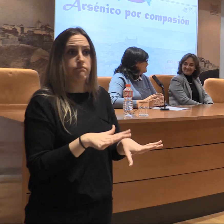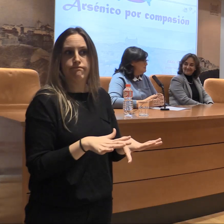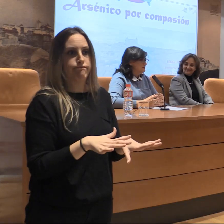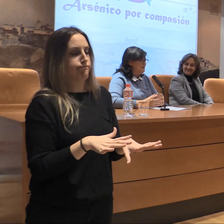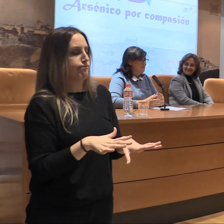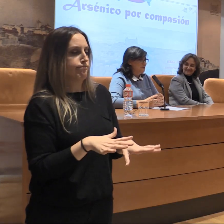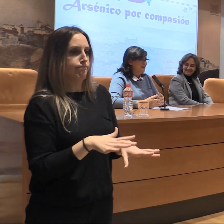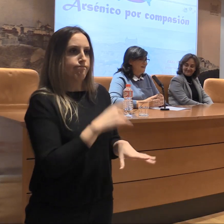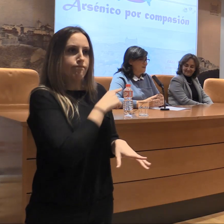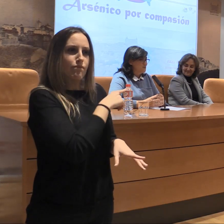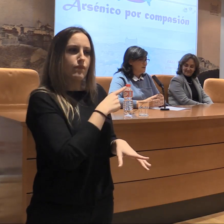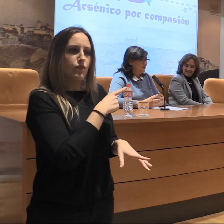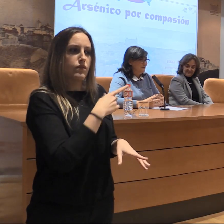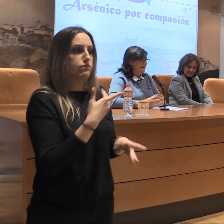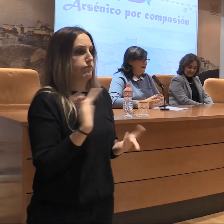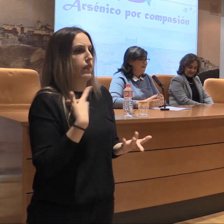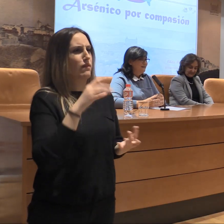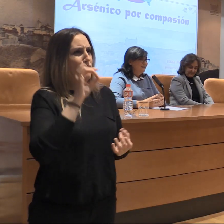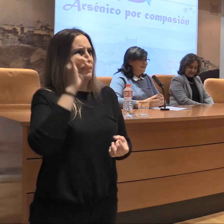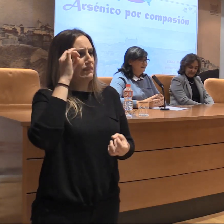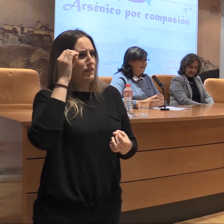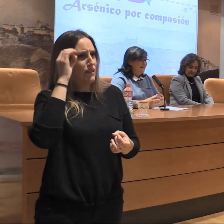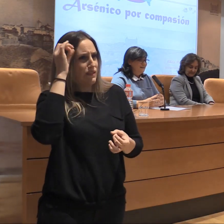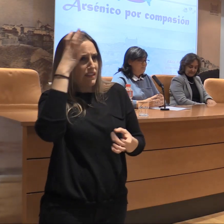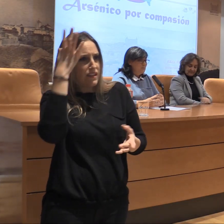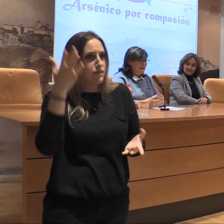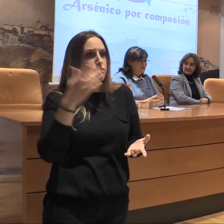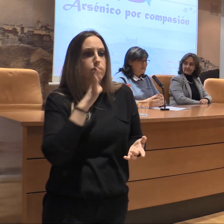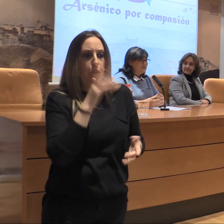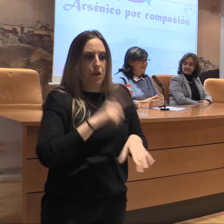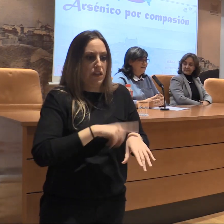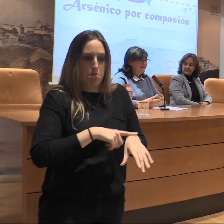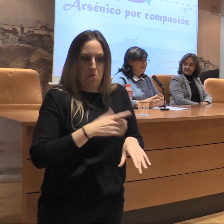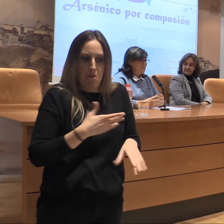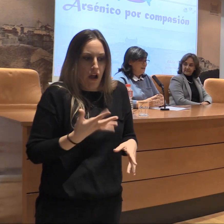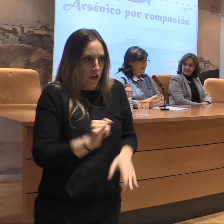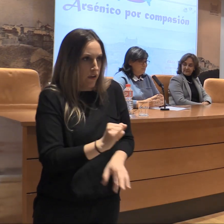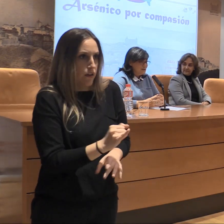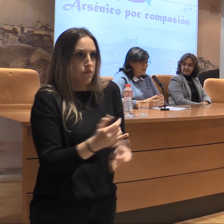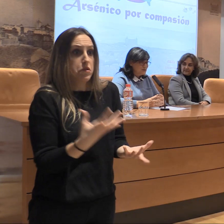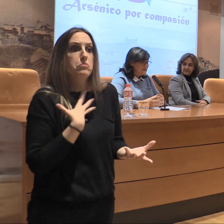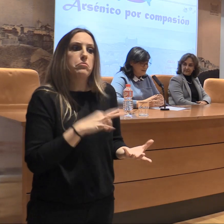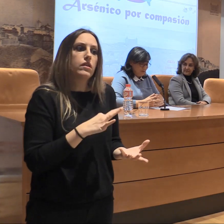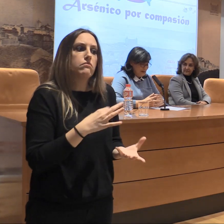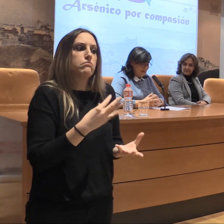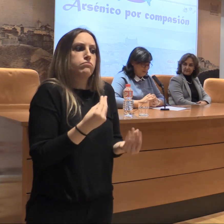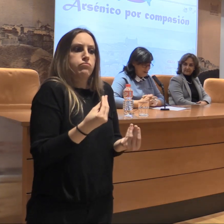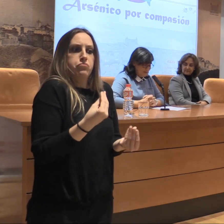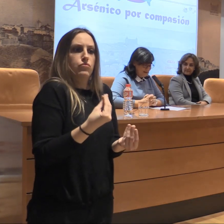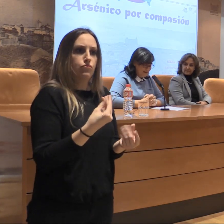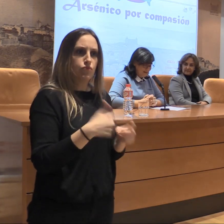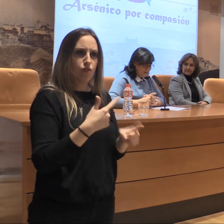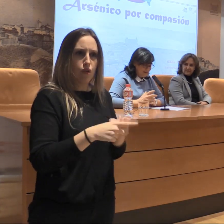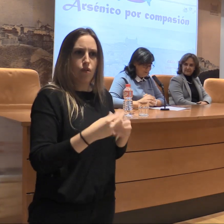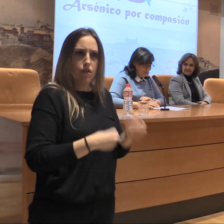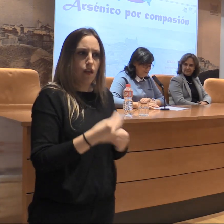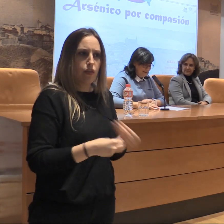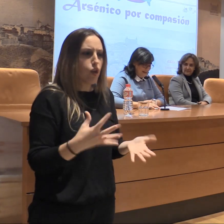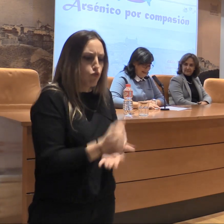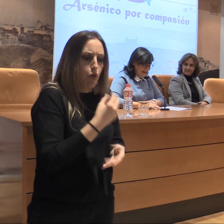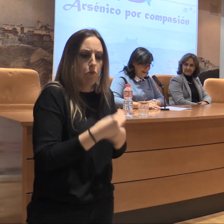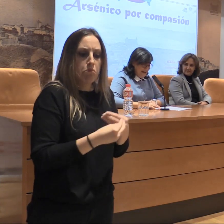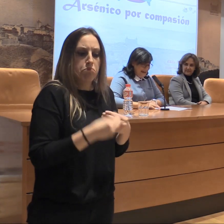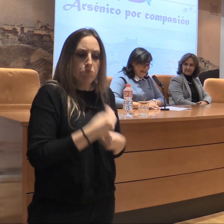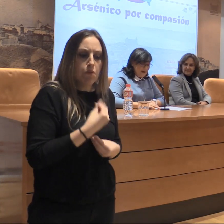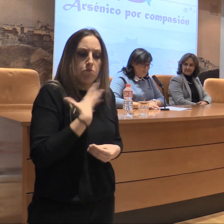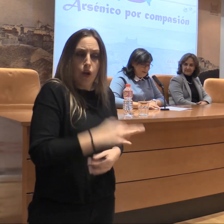Adela es el vivo ejemplo de que eso es una tontería, de que hay tiempo para todo y que se pueden hacer muchas cosas y se pueden hacer todas bien y no pasa absolutamente